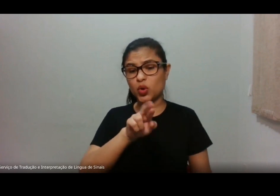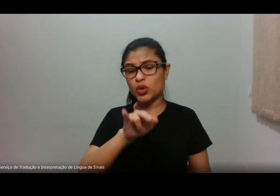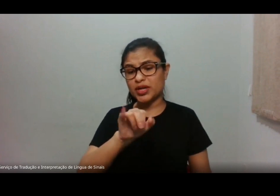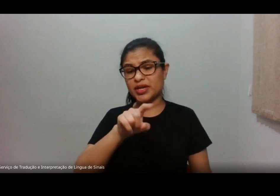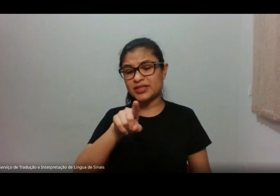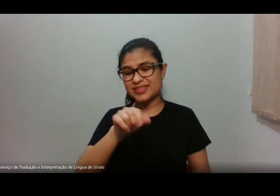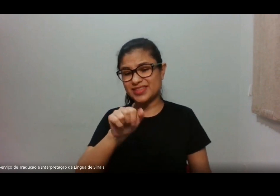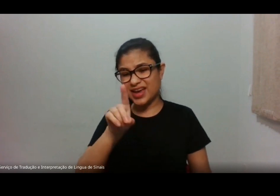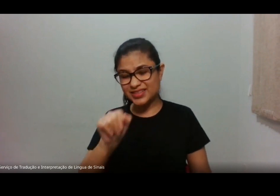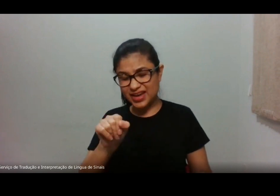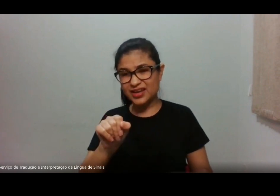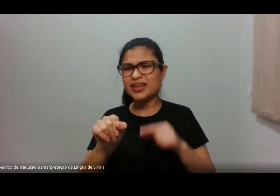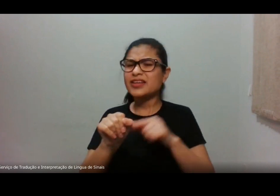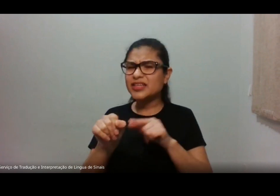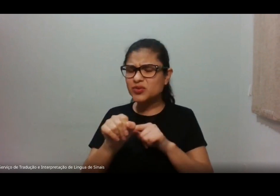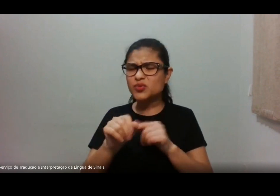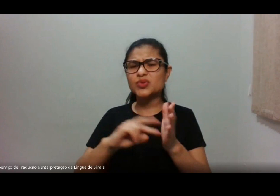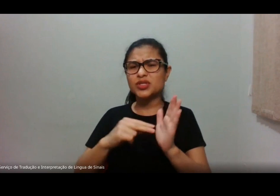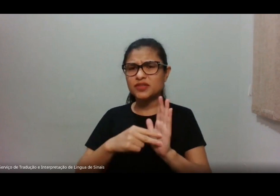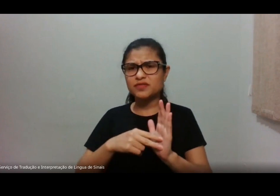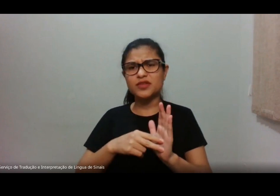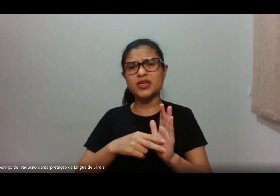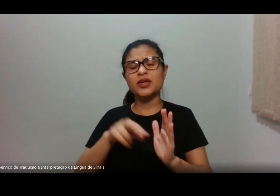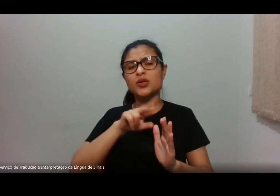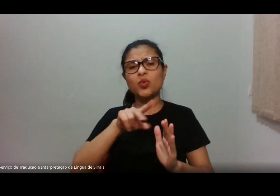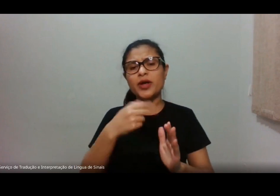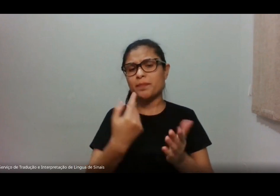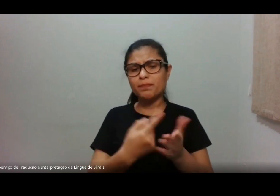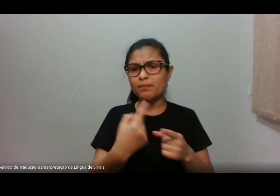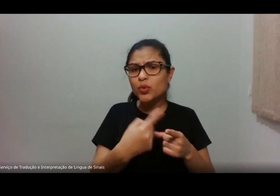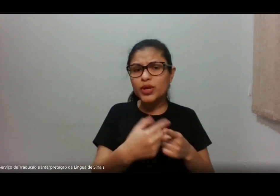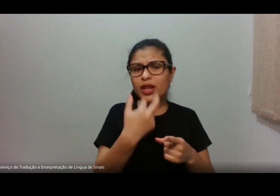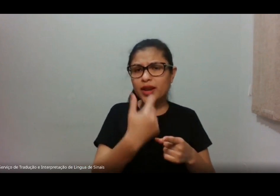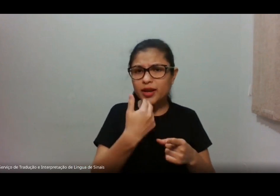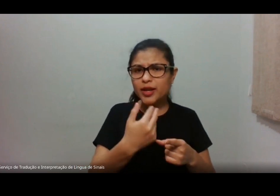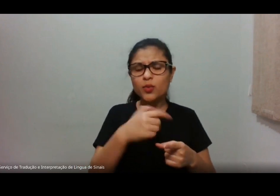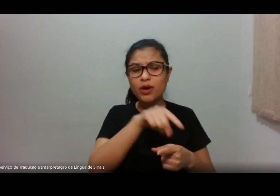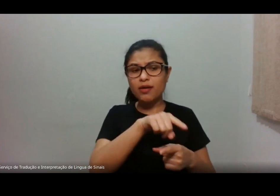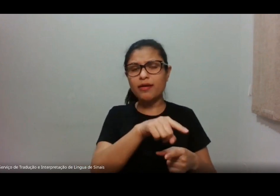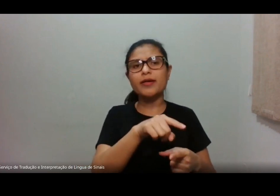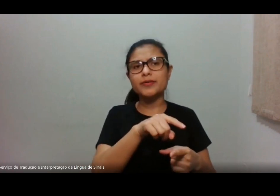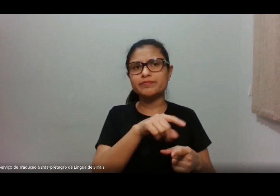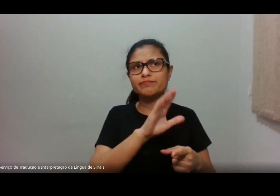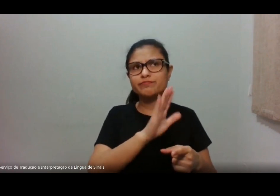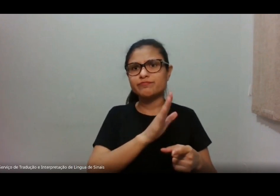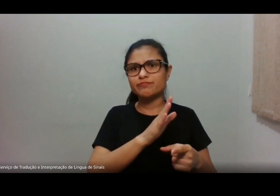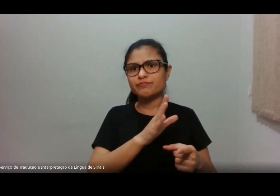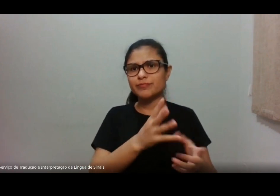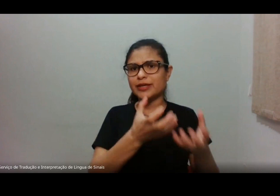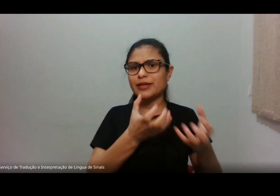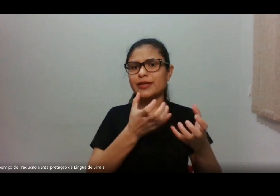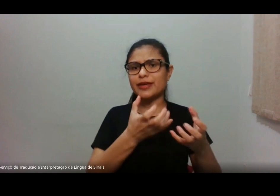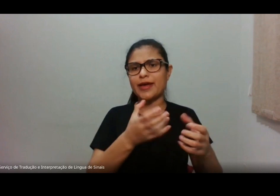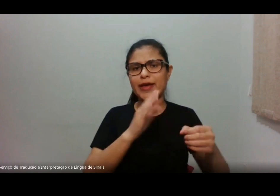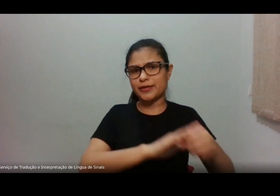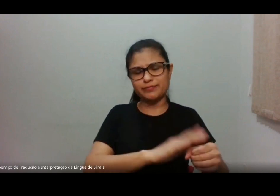pretende dar a ideia de que essa língua não é minoritária porque quer, mas sim que ela foi minorizada num processo de opressão. No